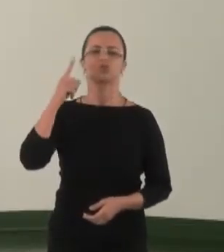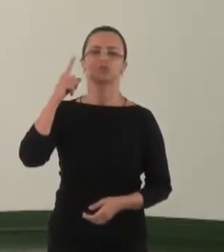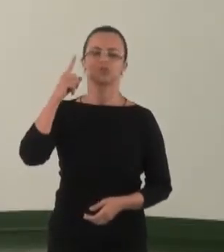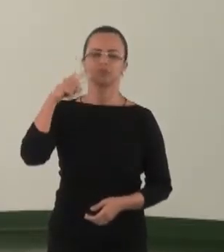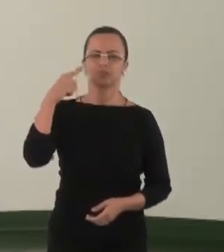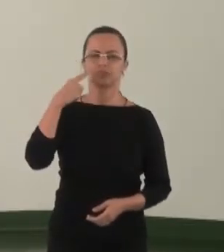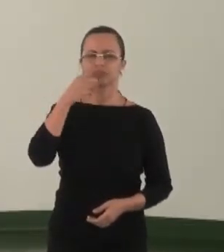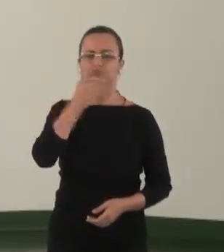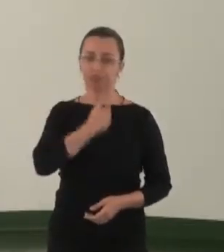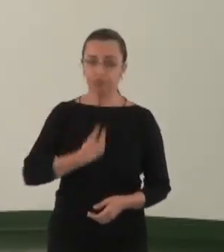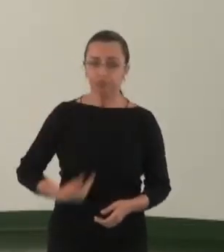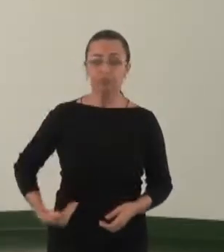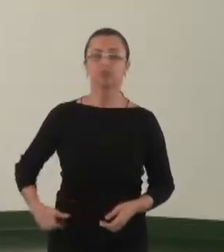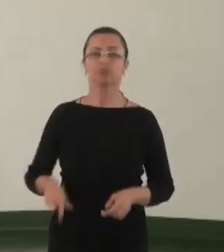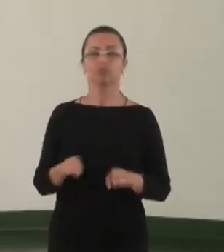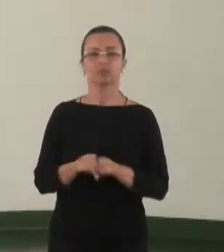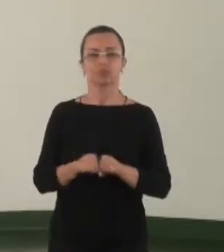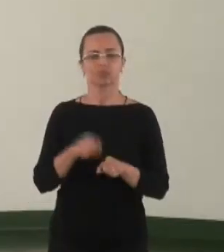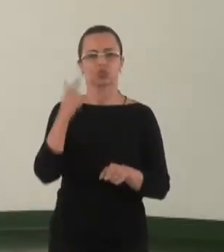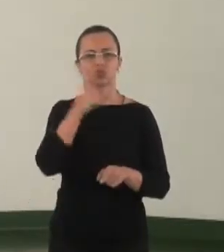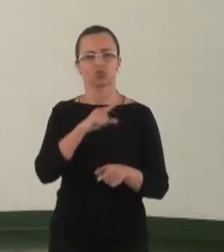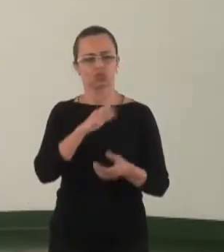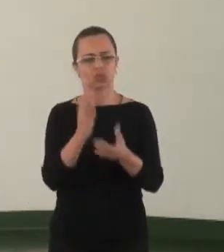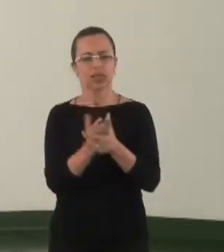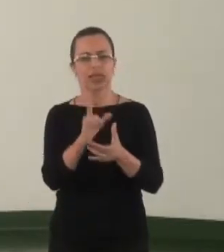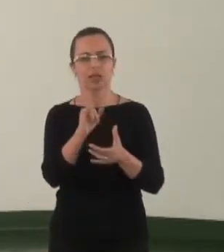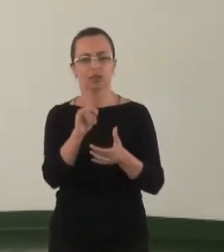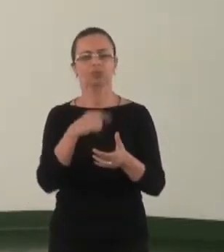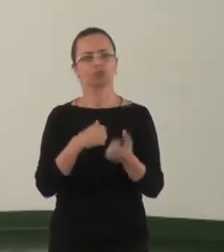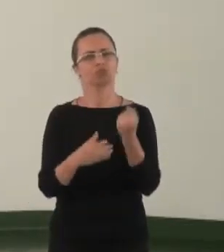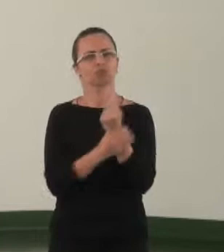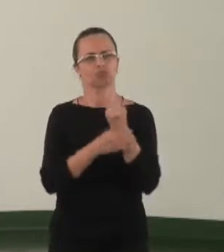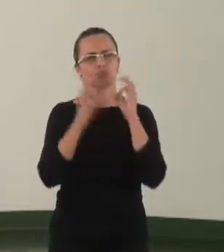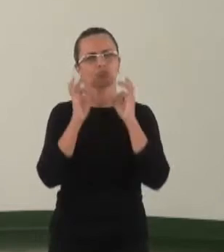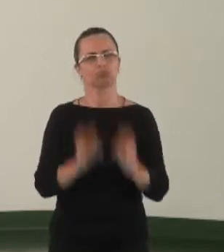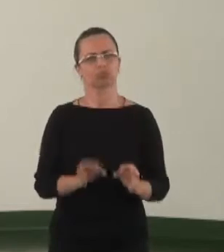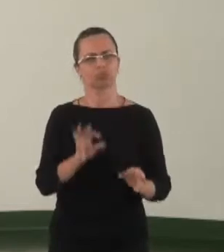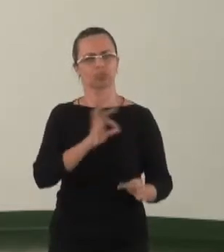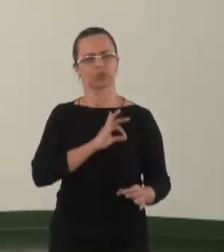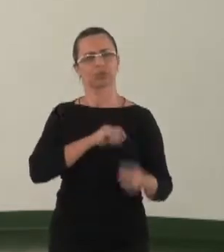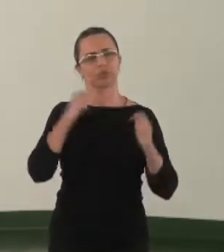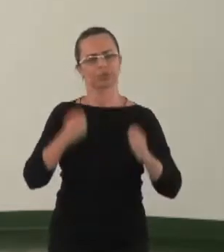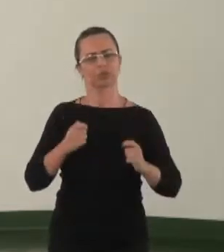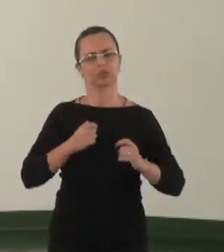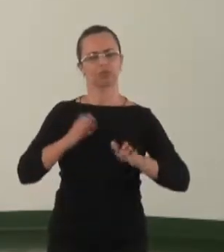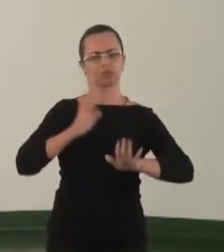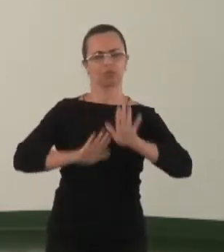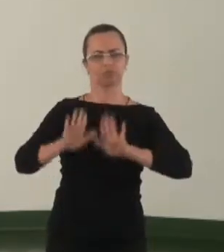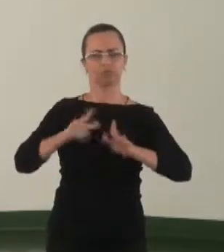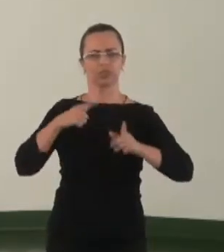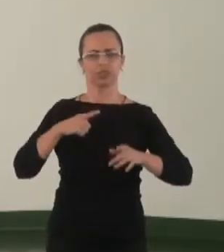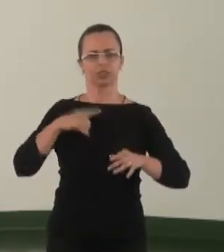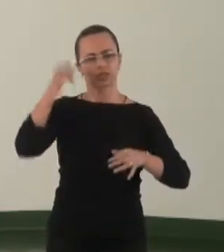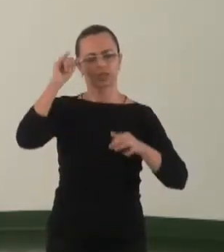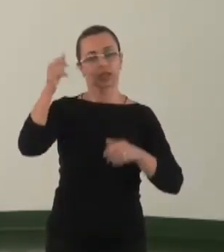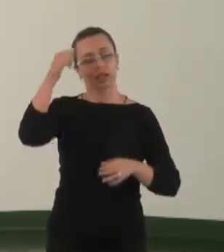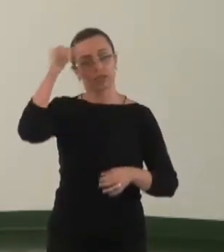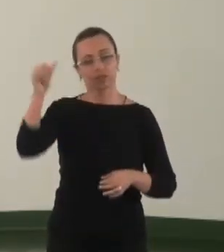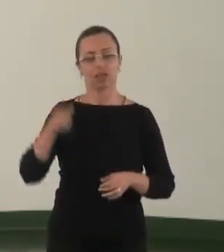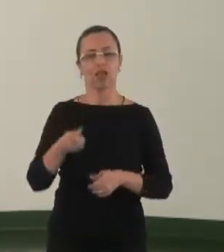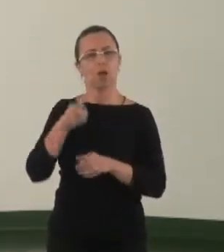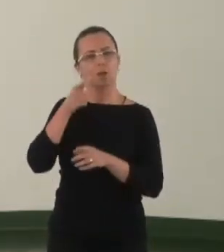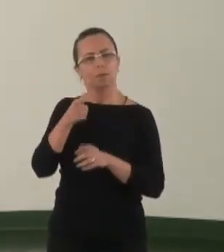com uma ação civil pública e, através de liminar, conseguiu garantir com que a polícia tomasse procedimentos mais humanos, inclusive com a não adoção de balas de